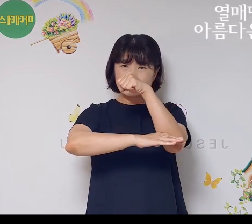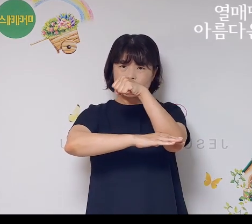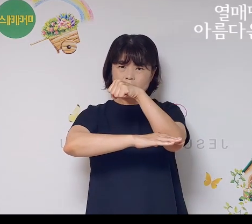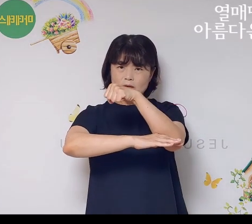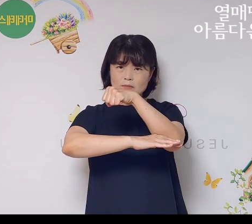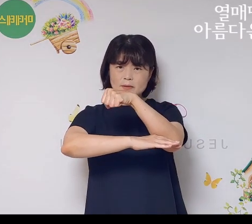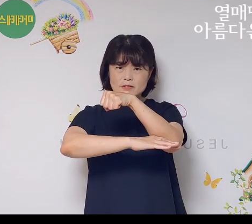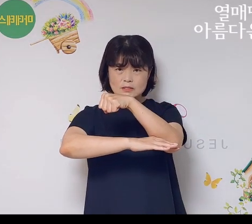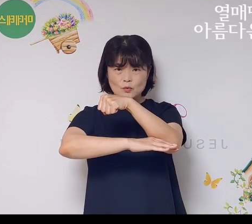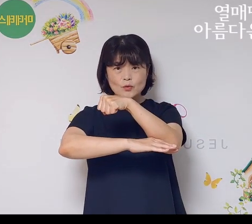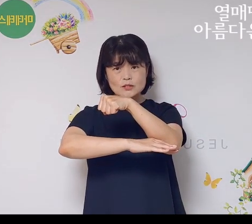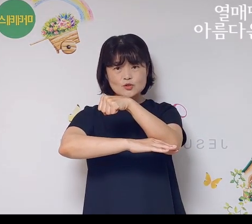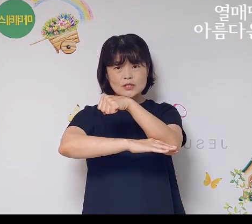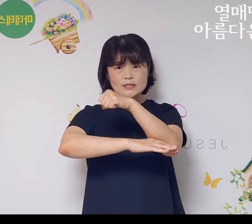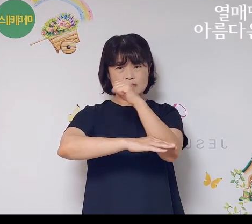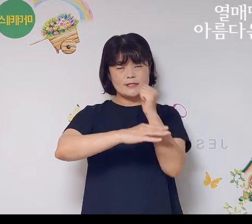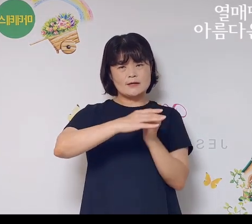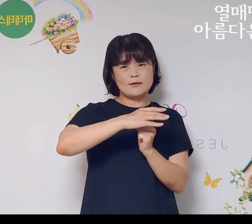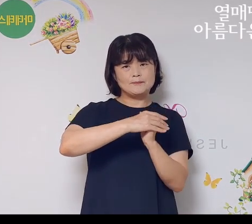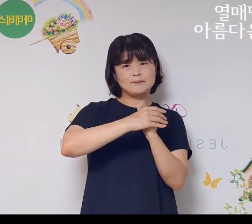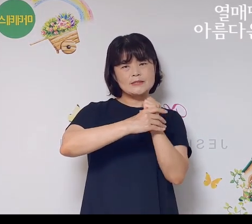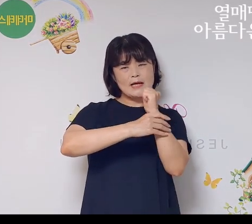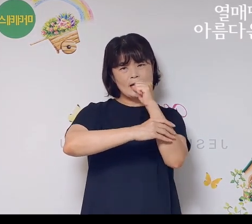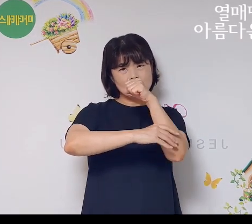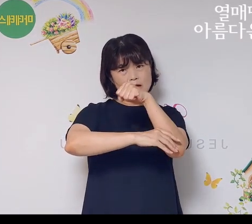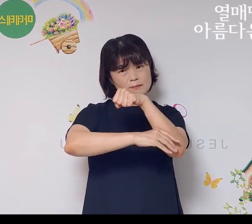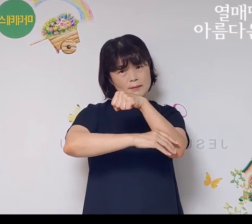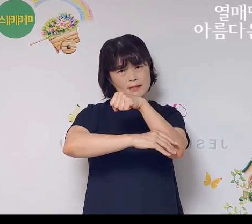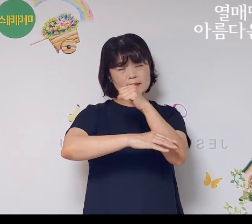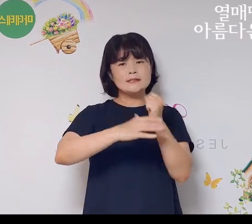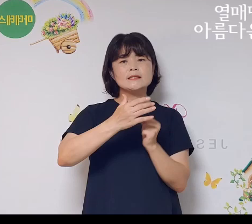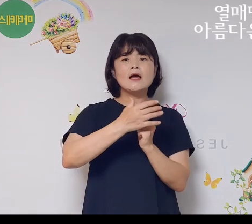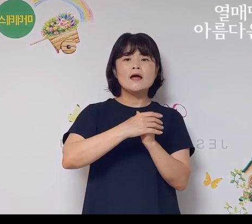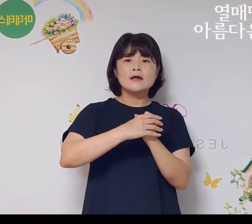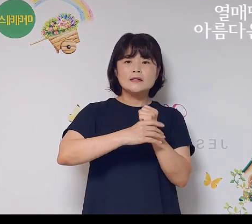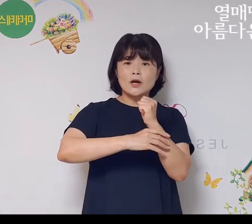이렇게 열매 맺어서 고개를 숙이는 것처럼. 자, 열매 맺는